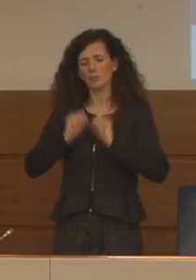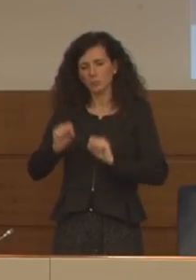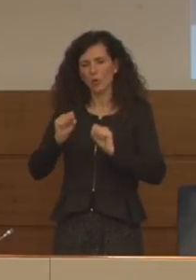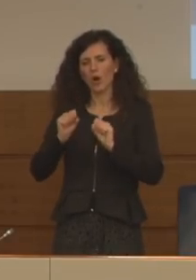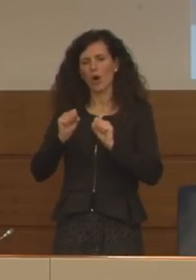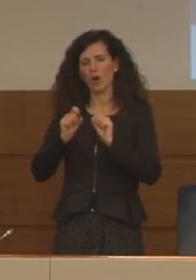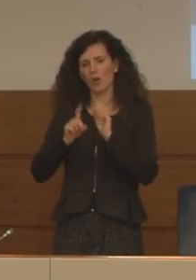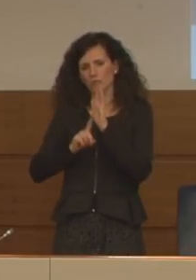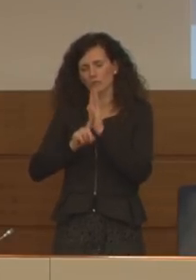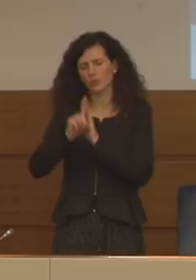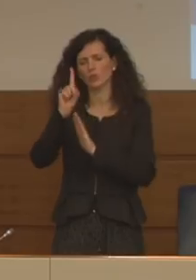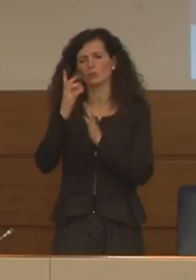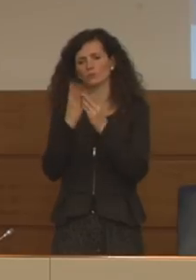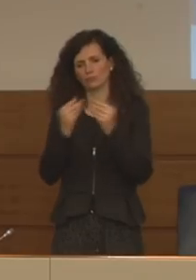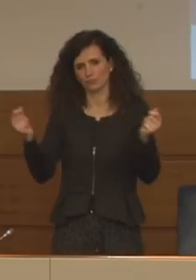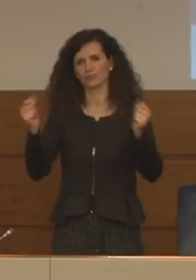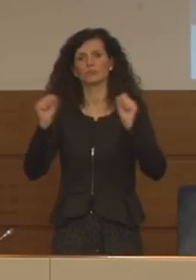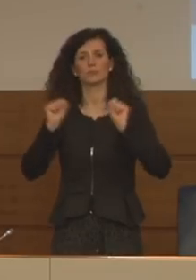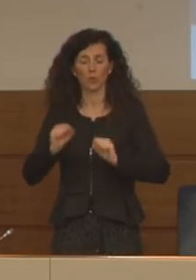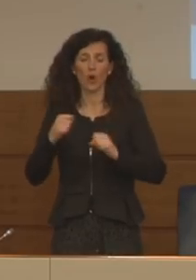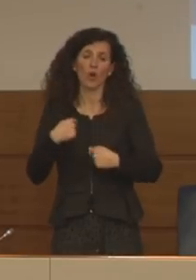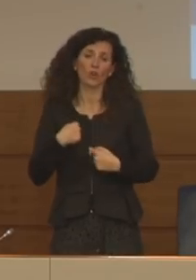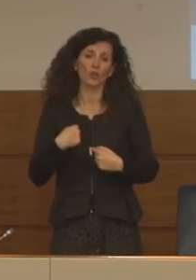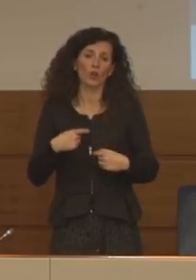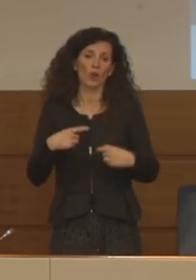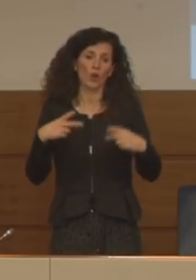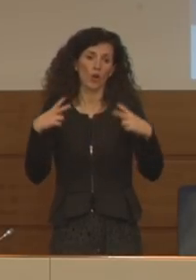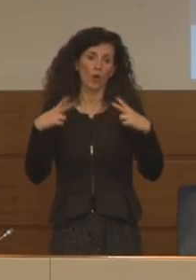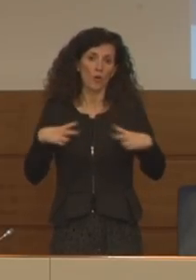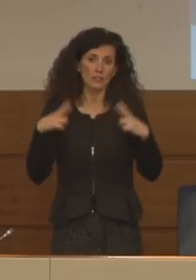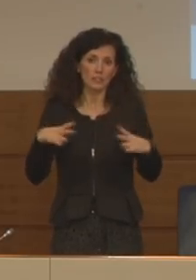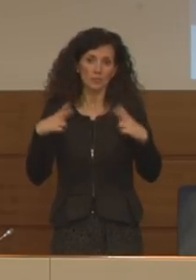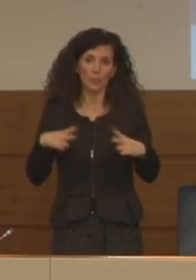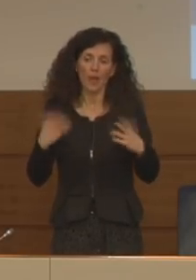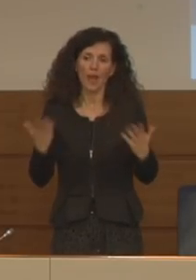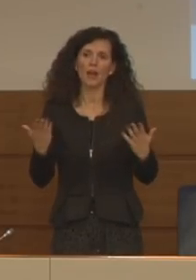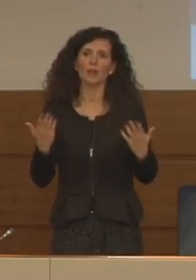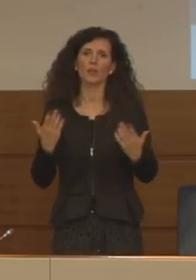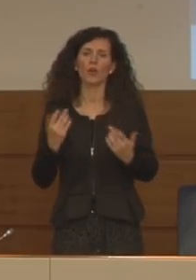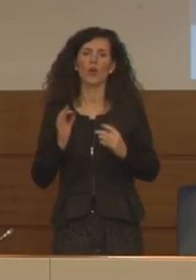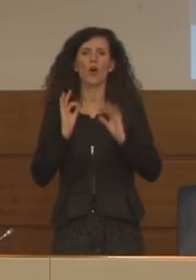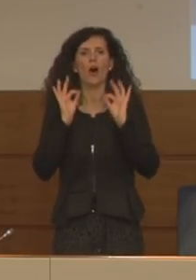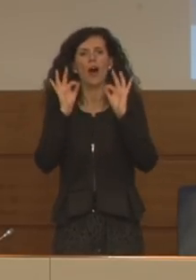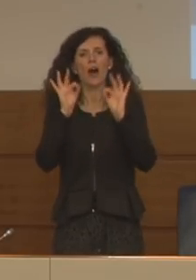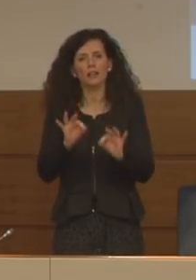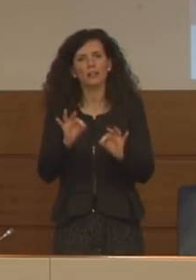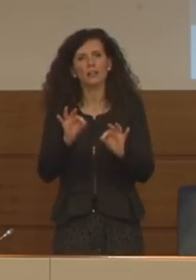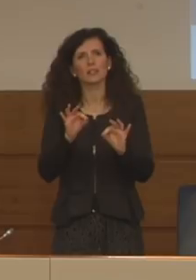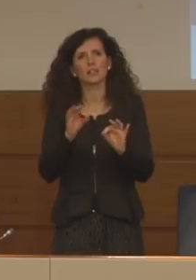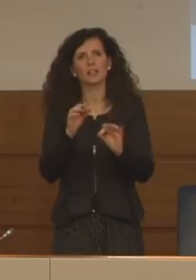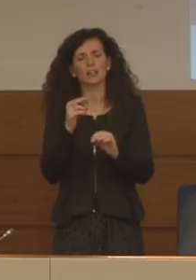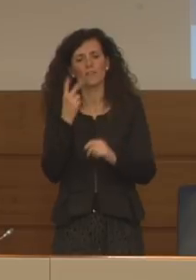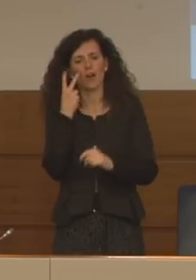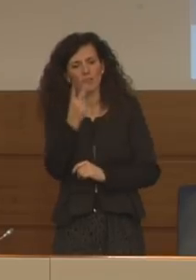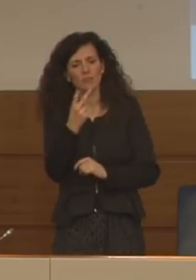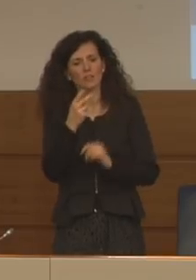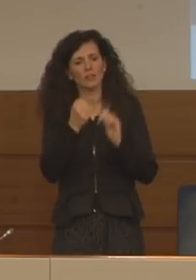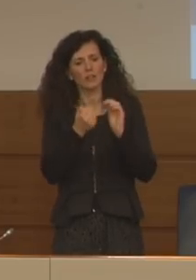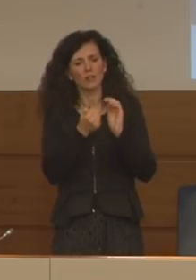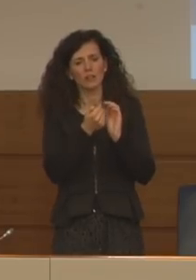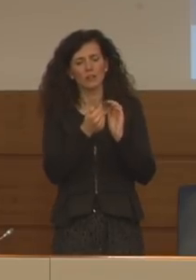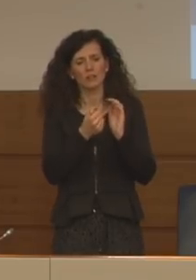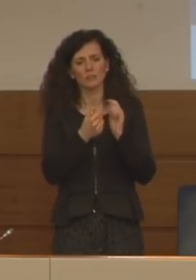quindi io mi auguro assolutamente che non si arrivi a vedere ancora la